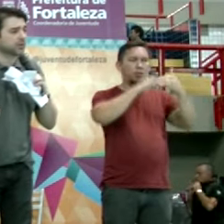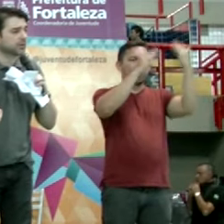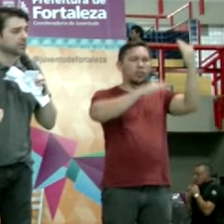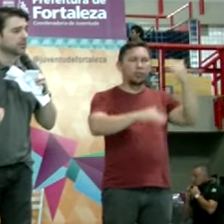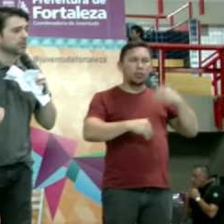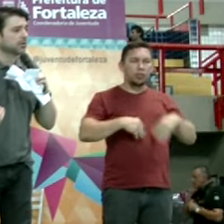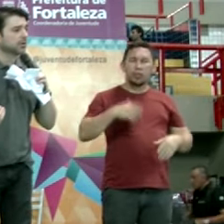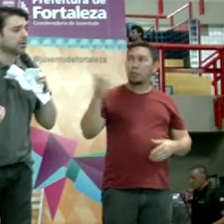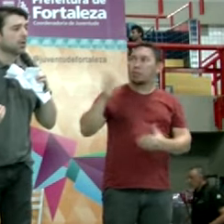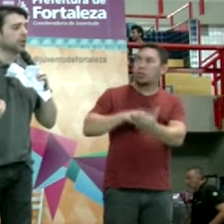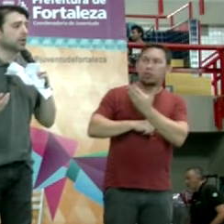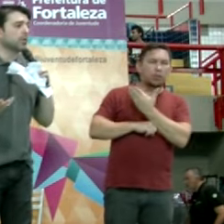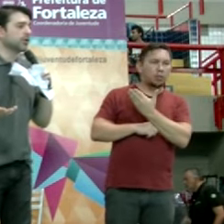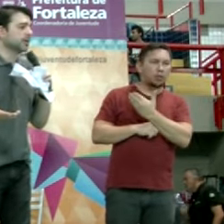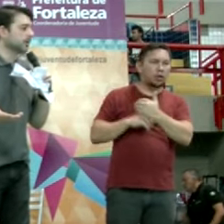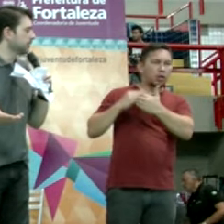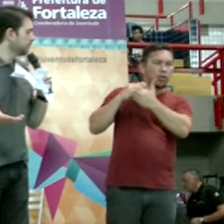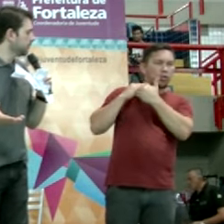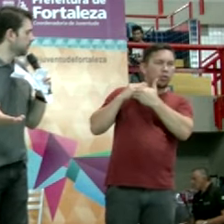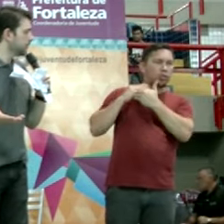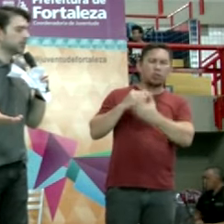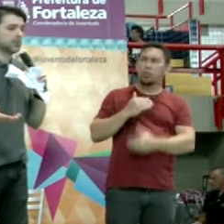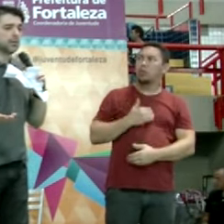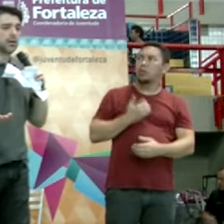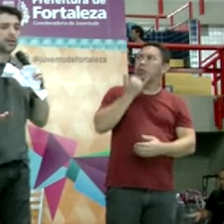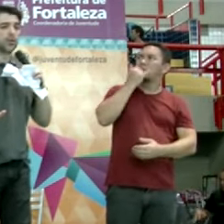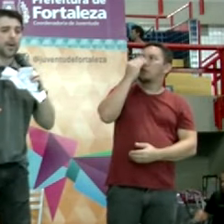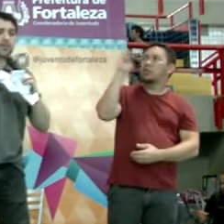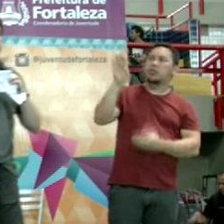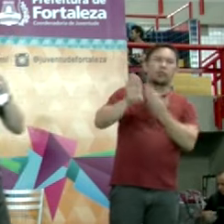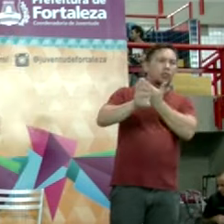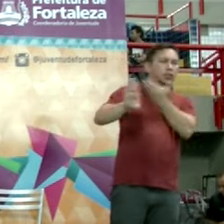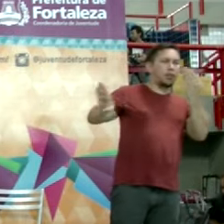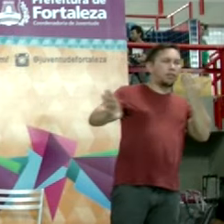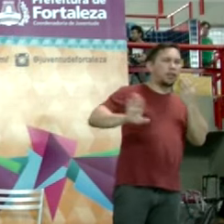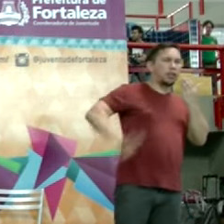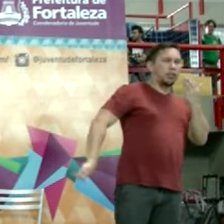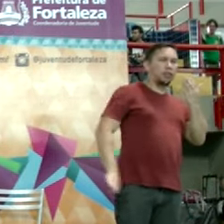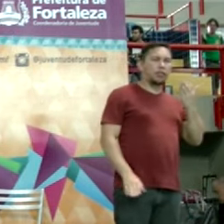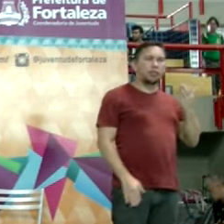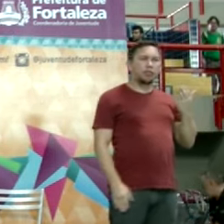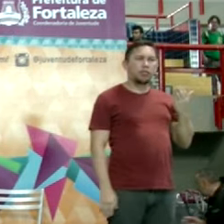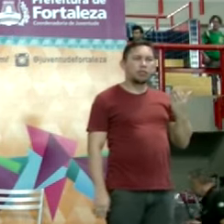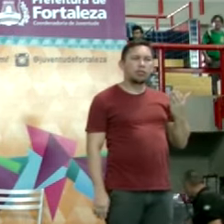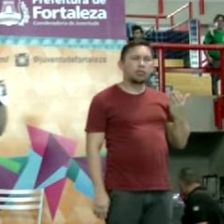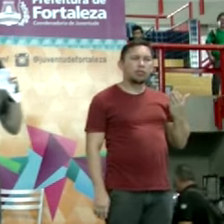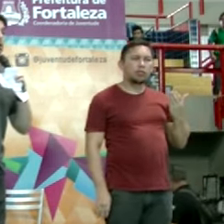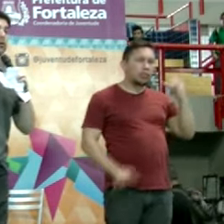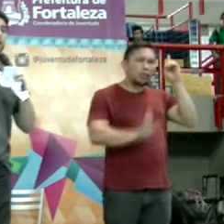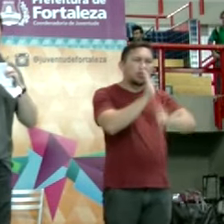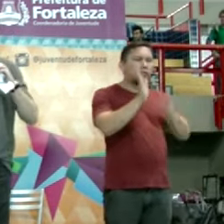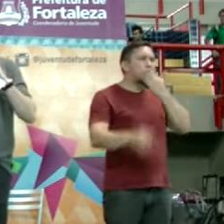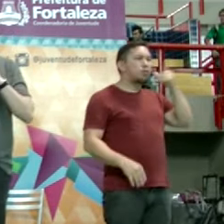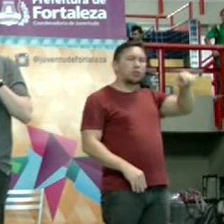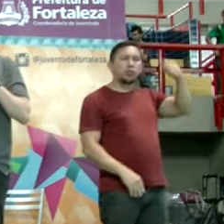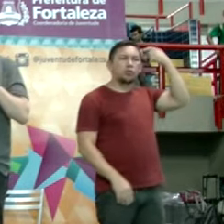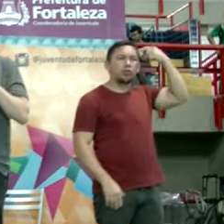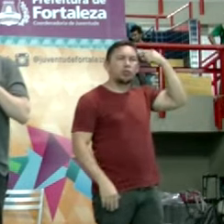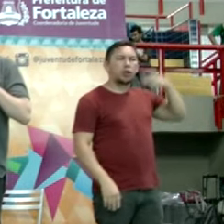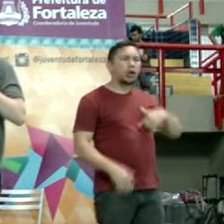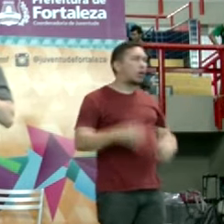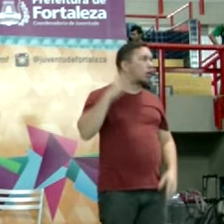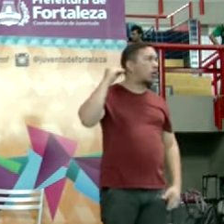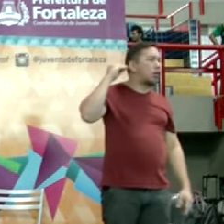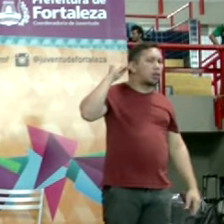se afaste. Ou não ouça. Dê um passo para trás. Você tem o direito de escolher o que é que você